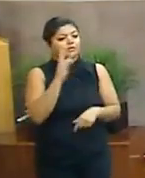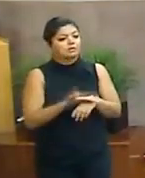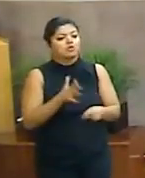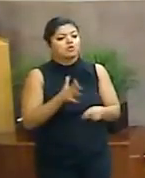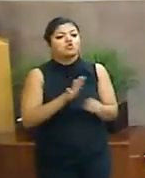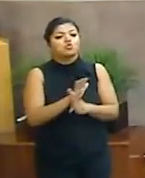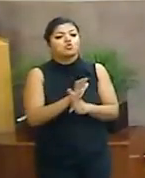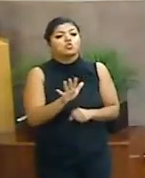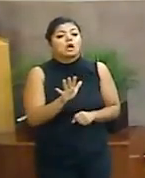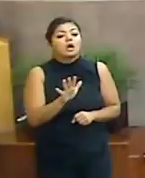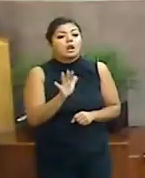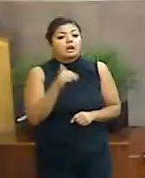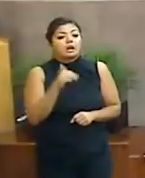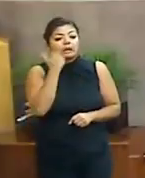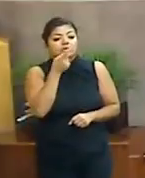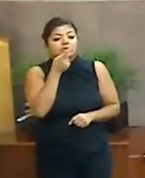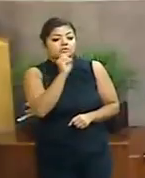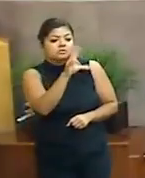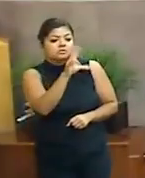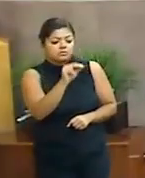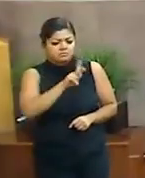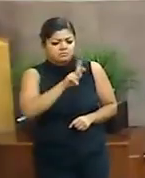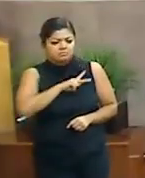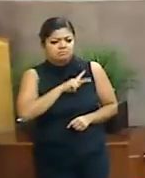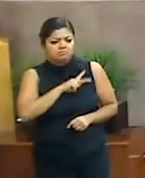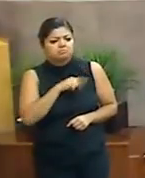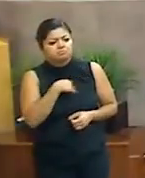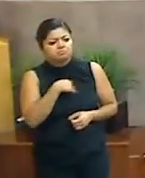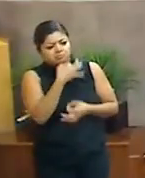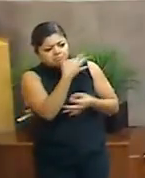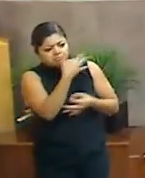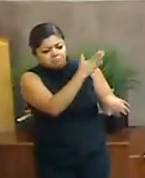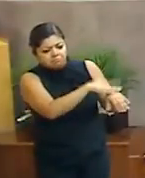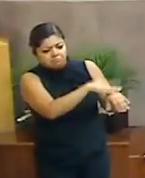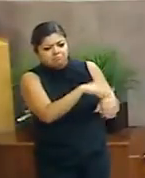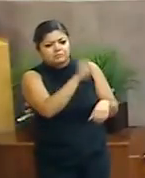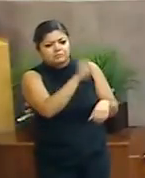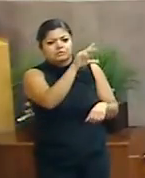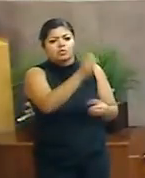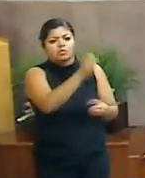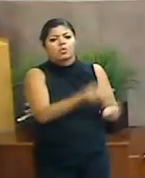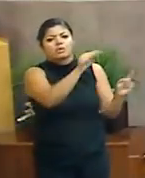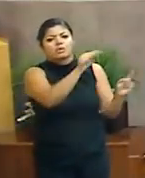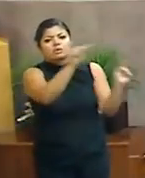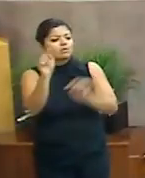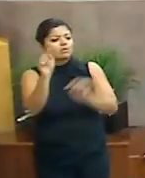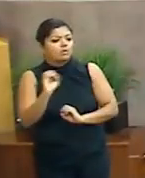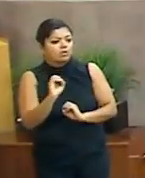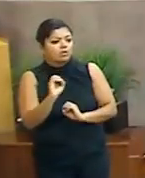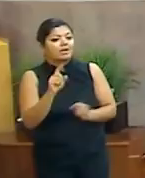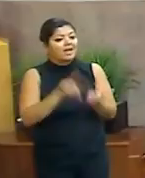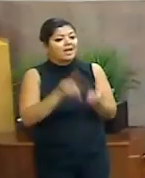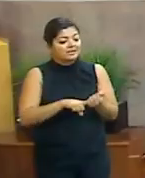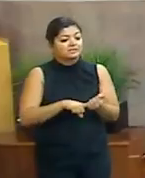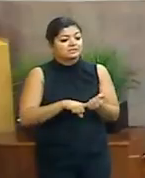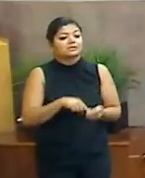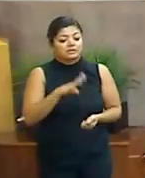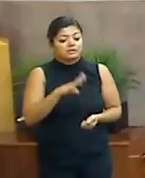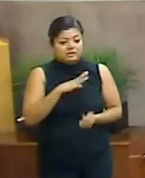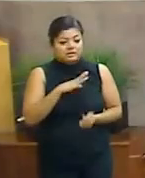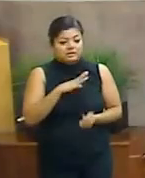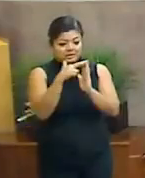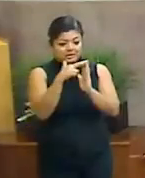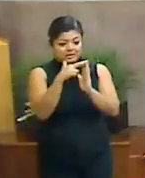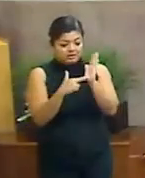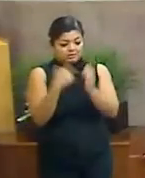un activo abisal en tiempo y forma de la agenda de sus candidatos lo cierto es que ello no es así pues la normativa o